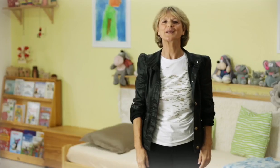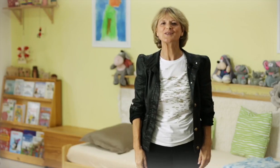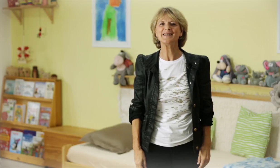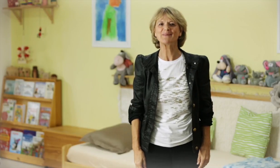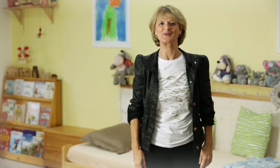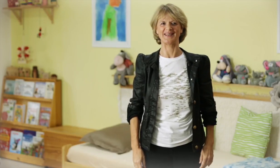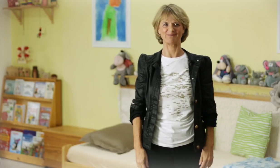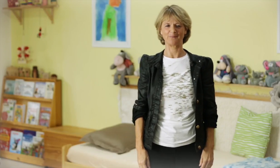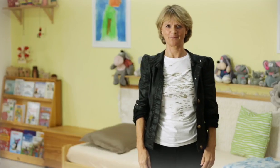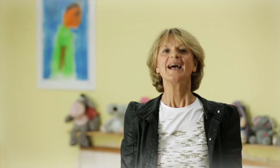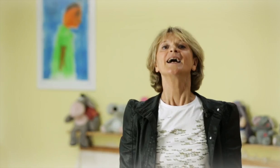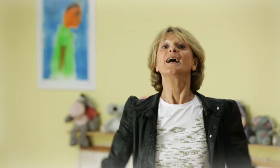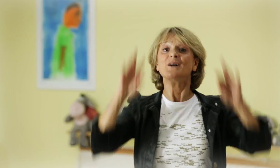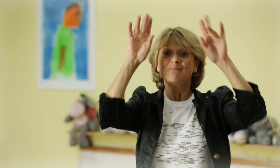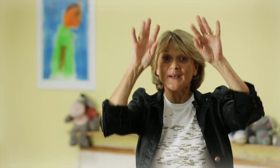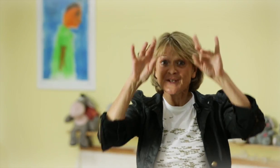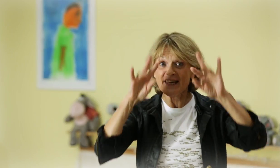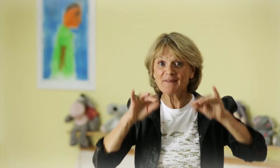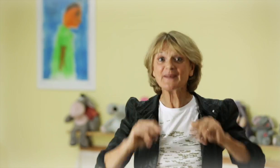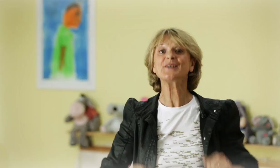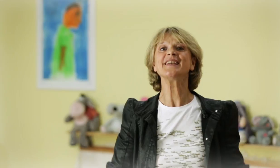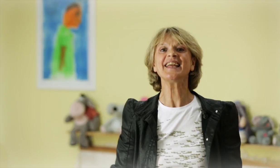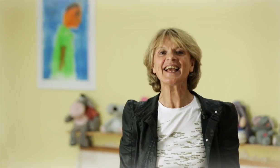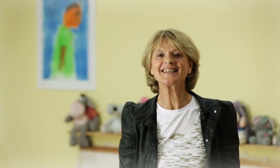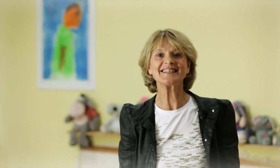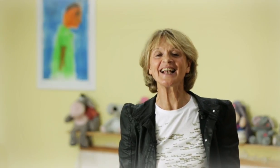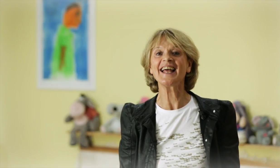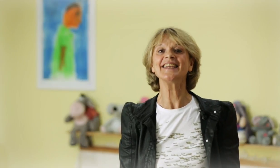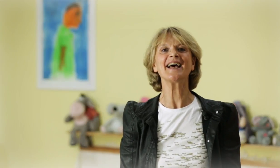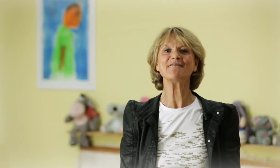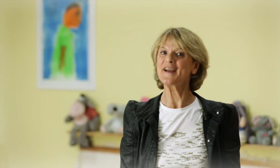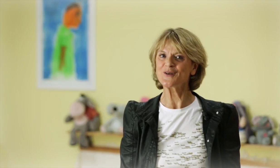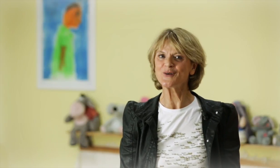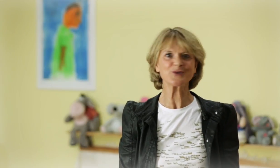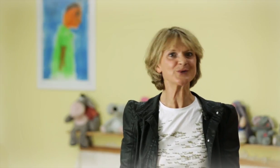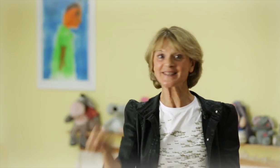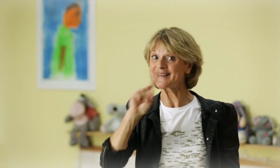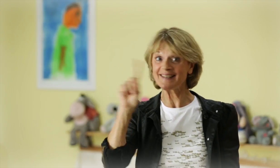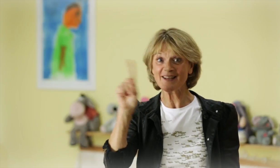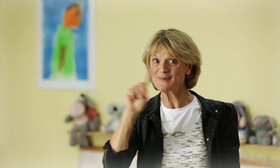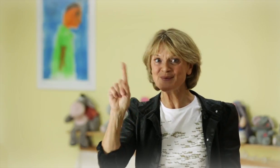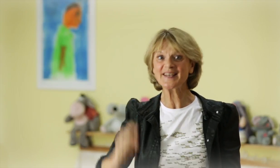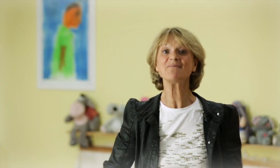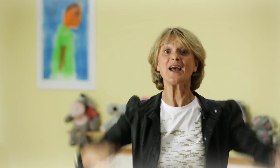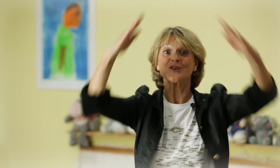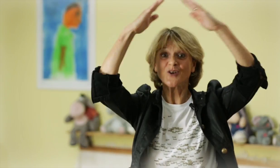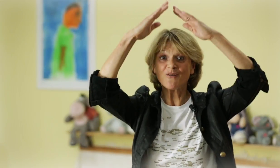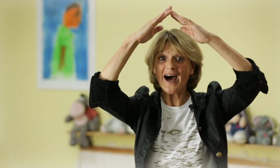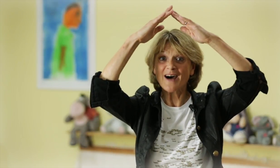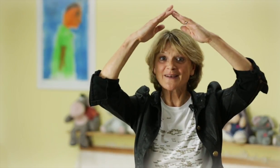Prší, prší. Prší, prší, jen se leje, venku zůstat nemůžeme, schováme